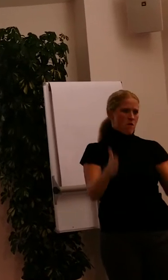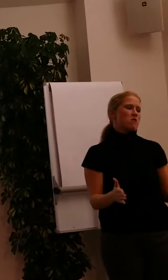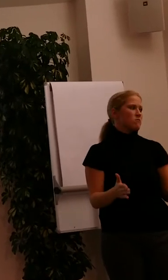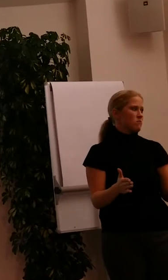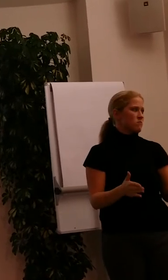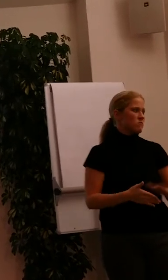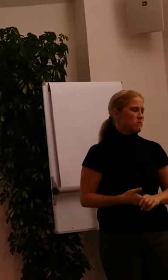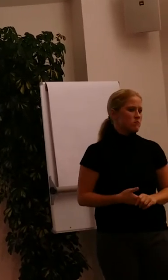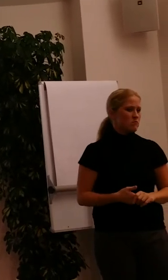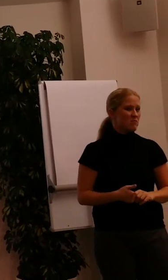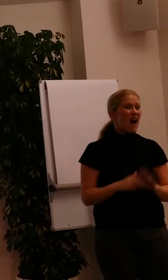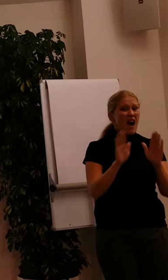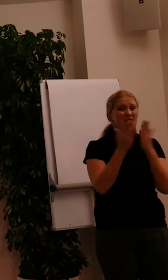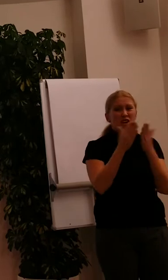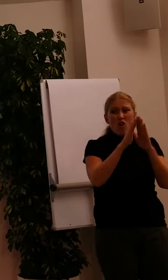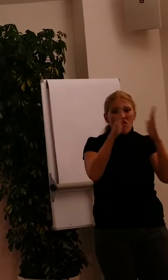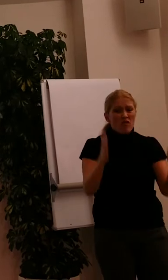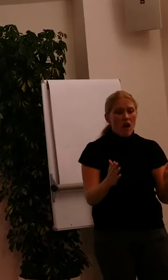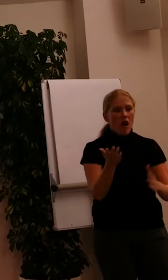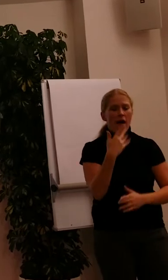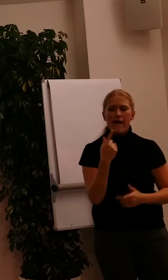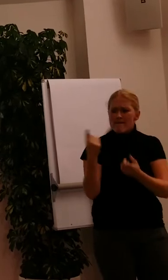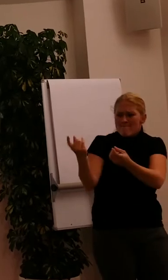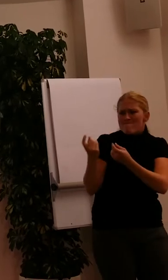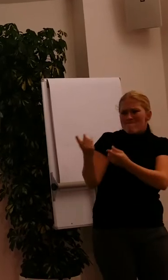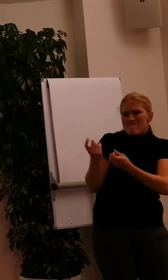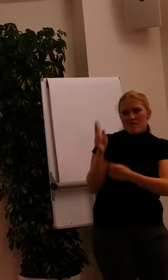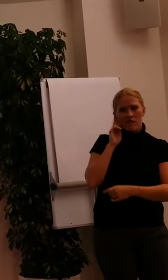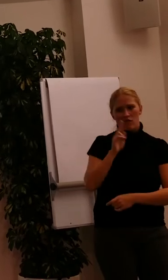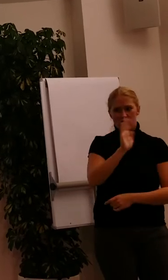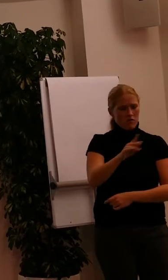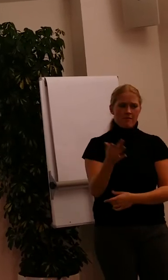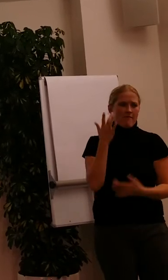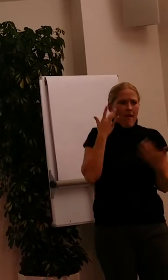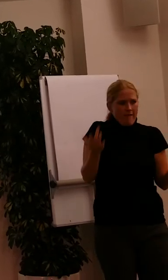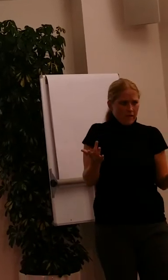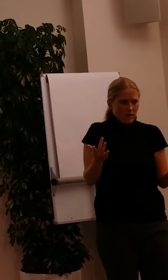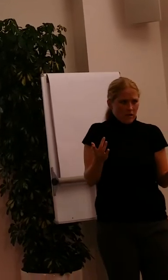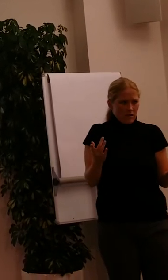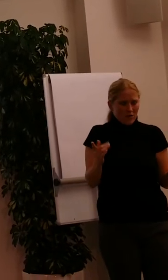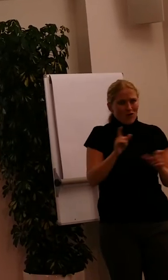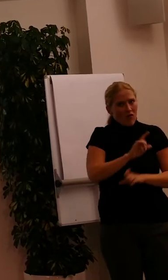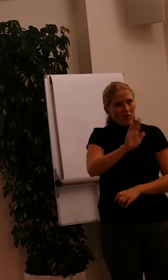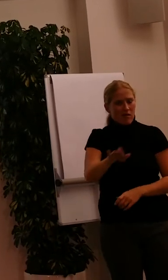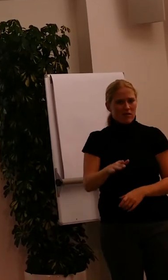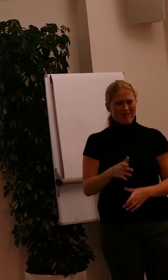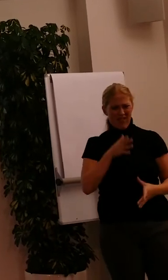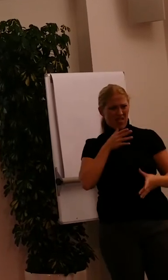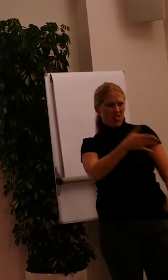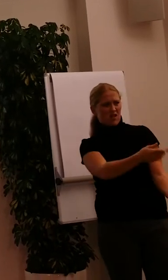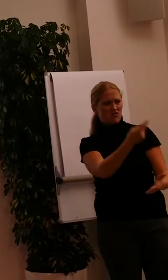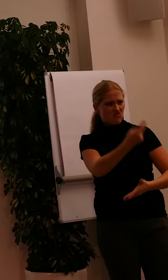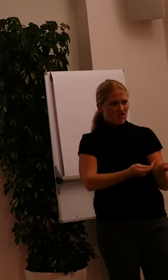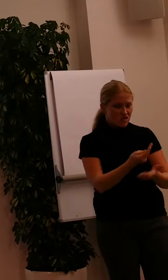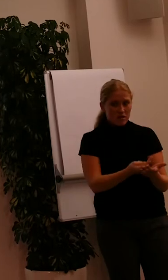způsobem přilákat nesešící děti a děti, které mají nějaký odpor ke čtení. A my víme, že můžeme nabídnout